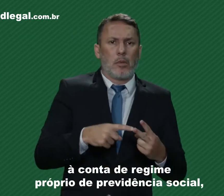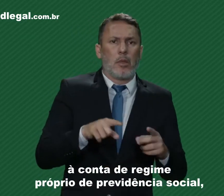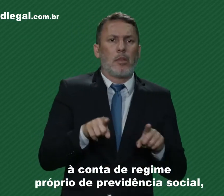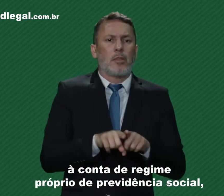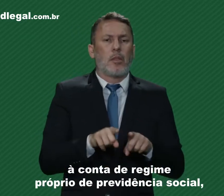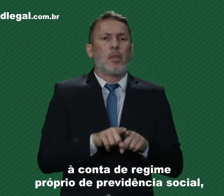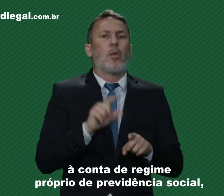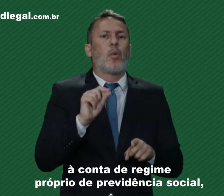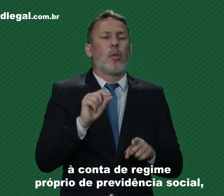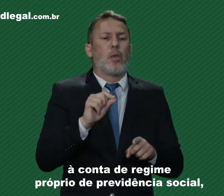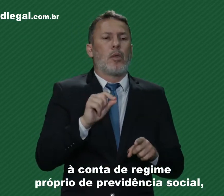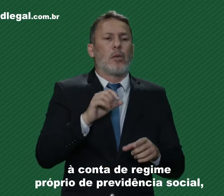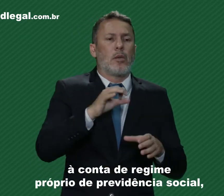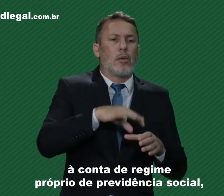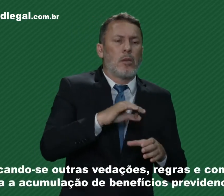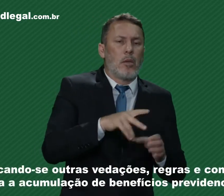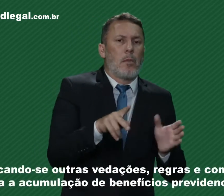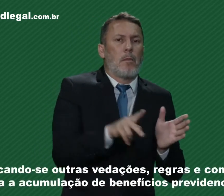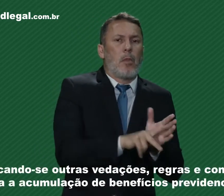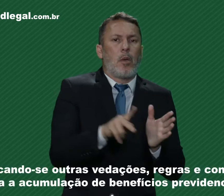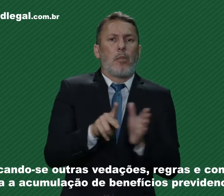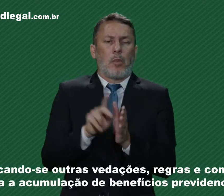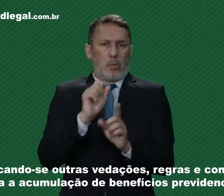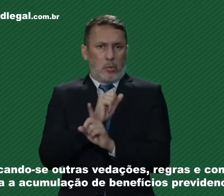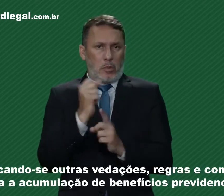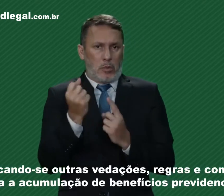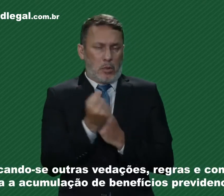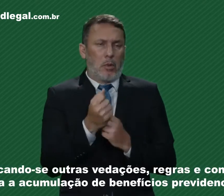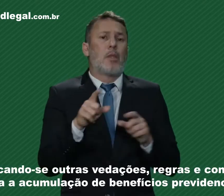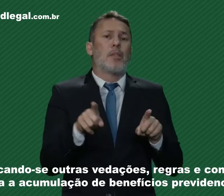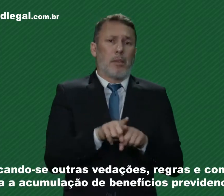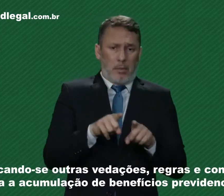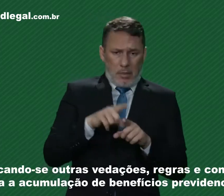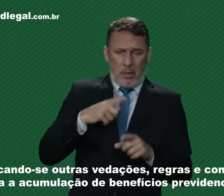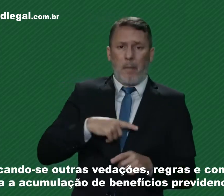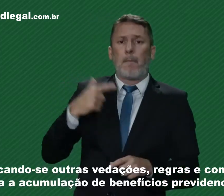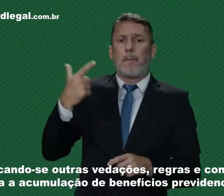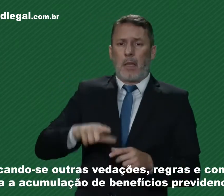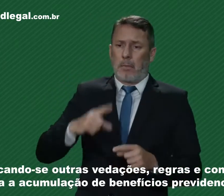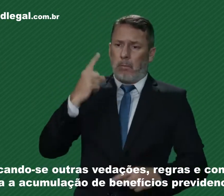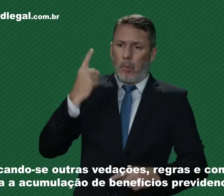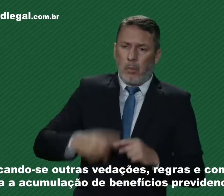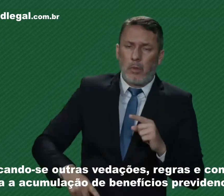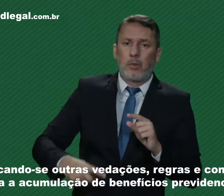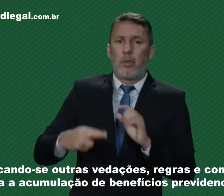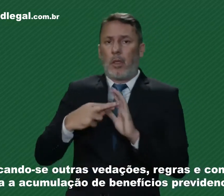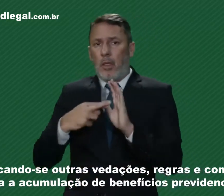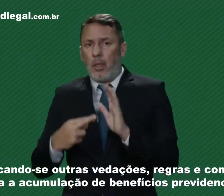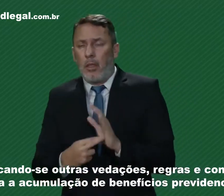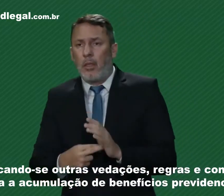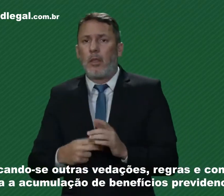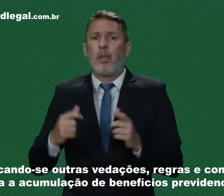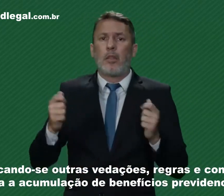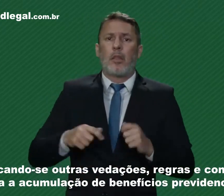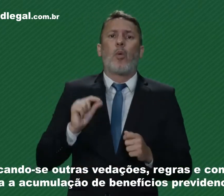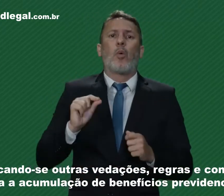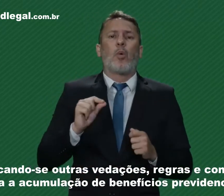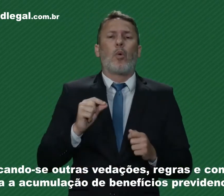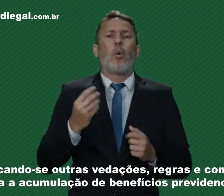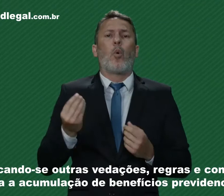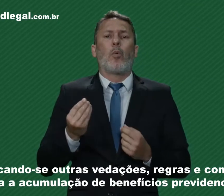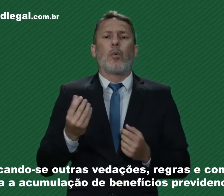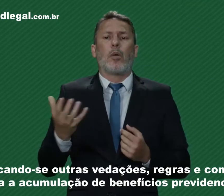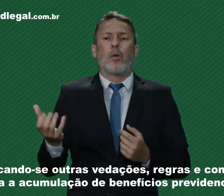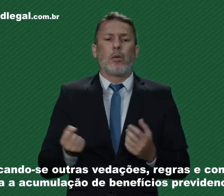regime próprio de previdência social, aplicando-se outras vedações, regras e condições para a acumulação